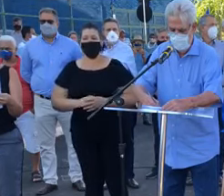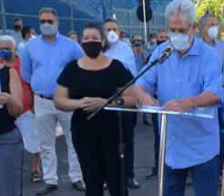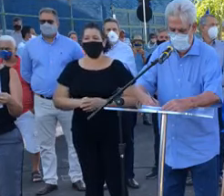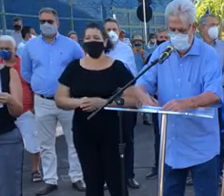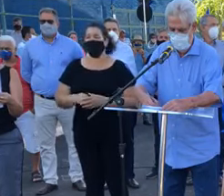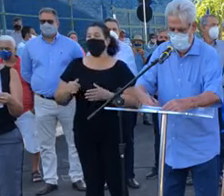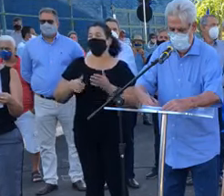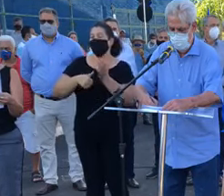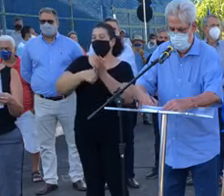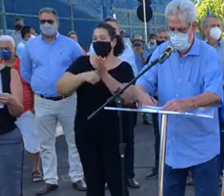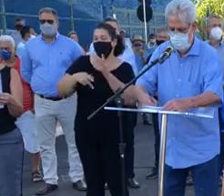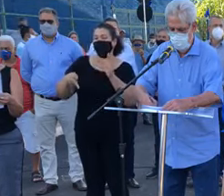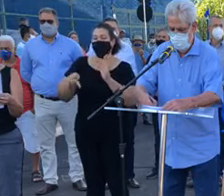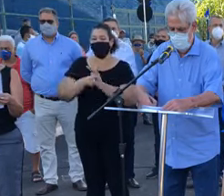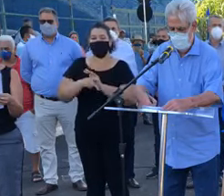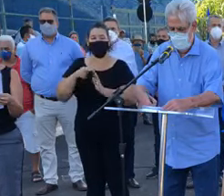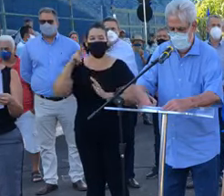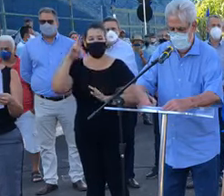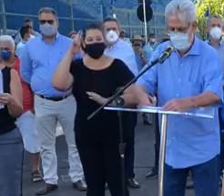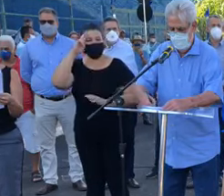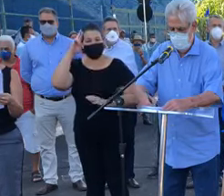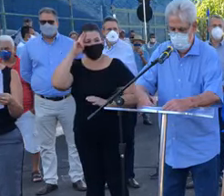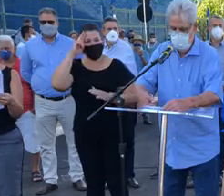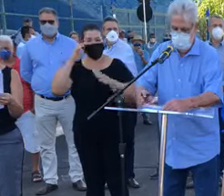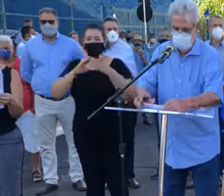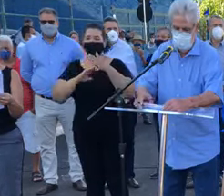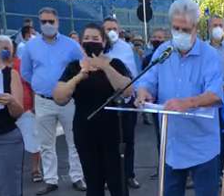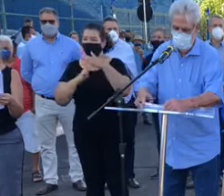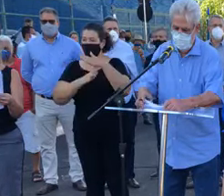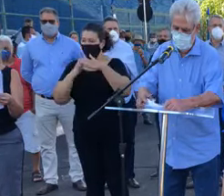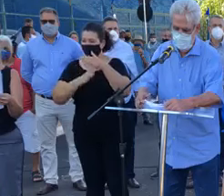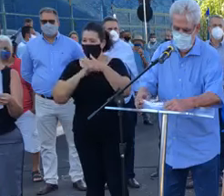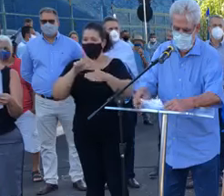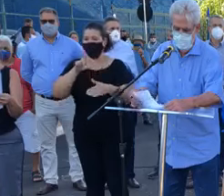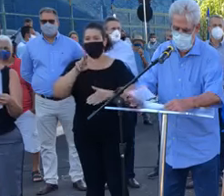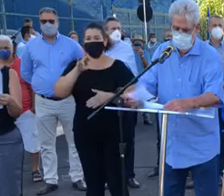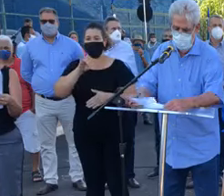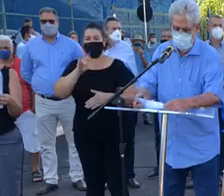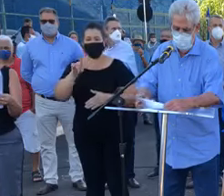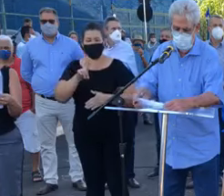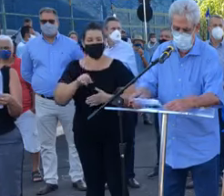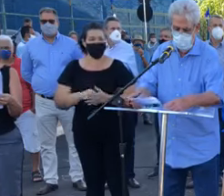o sócio-proprietário da Dreste Construtora, Luiz Fernando Violatti.